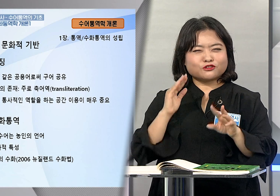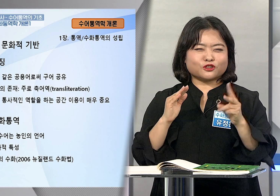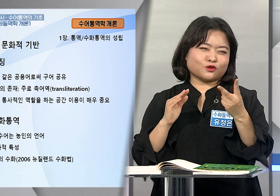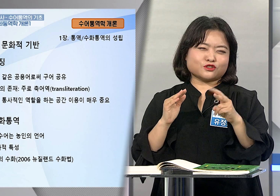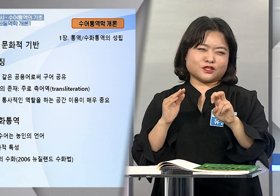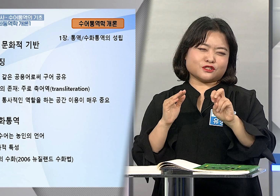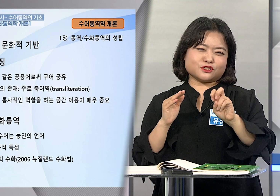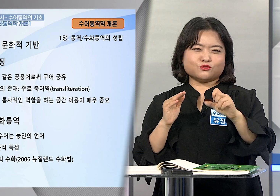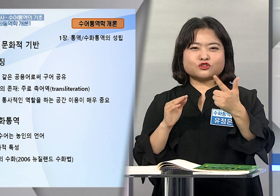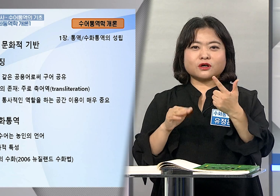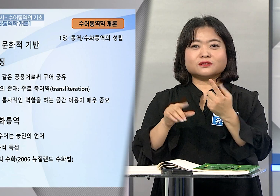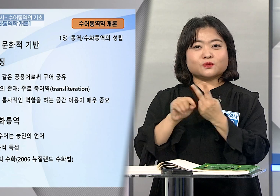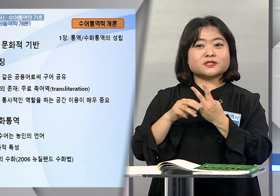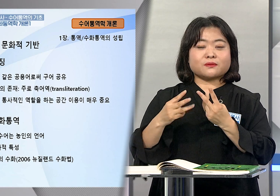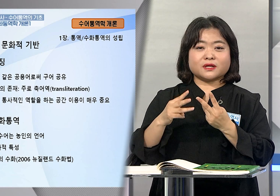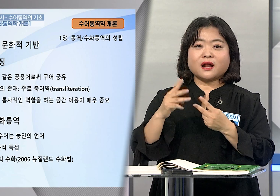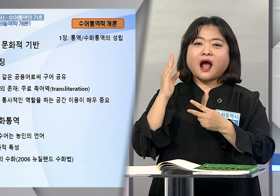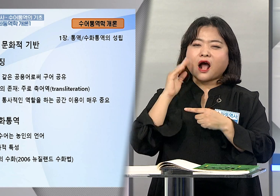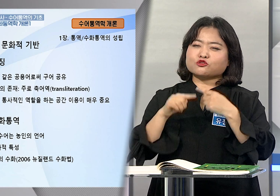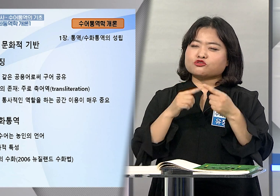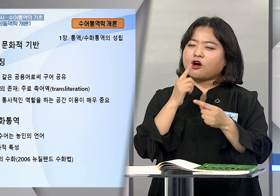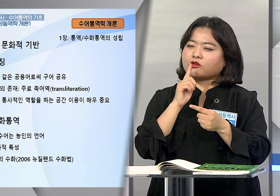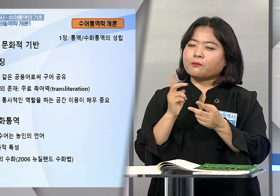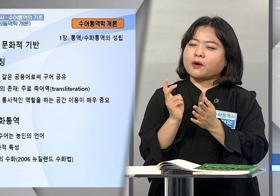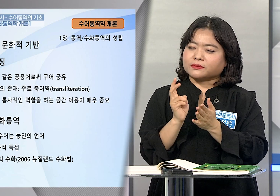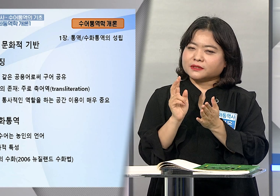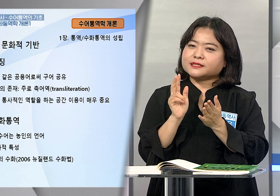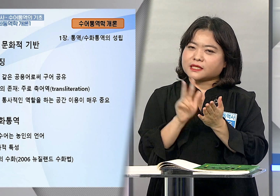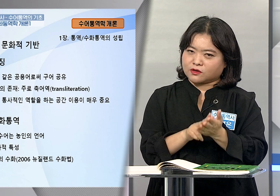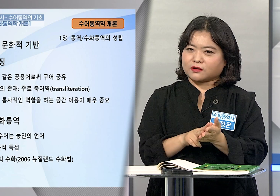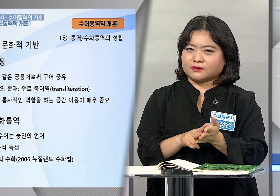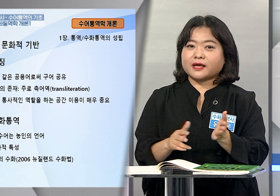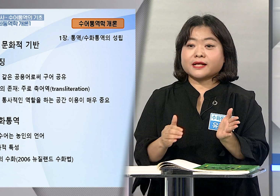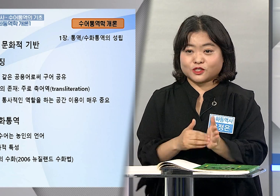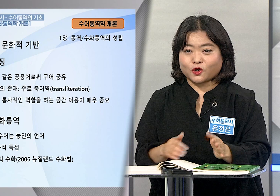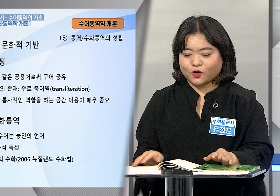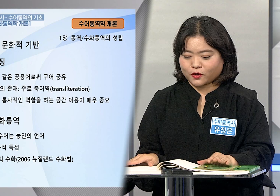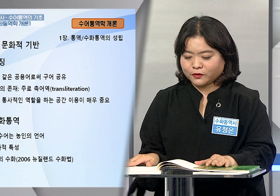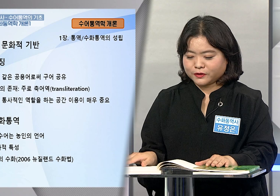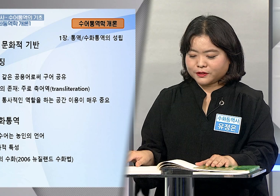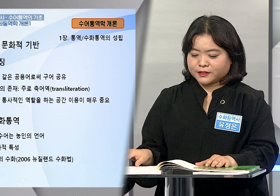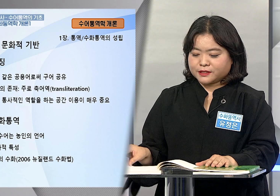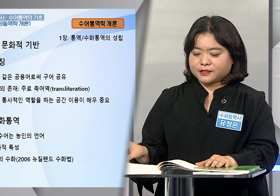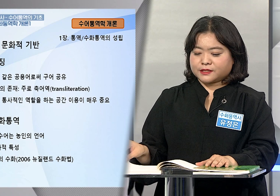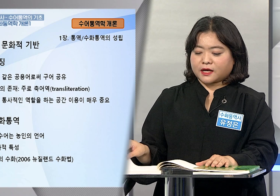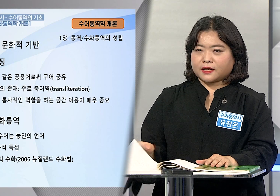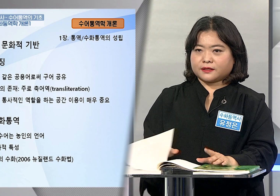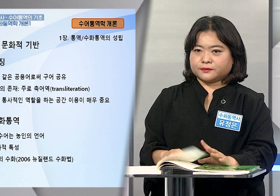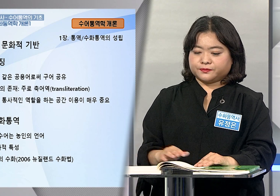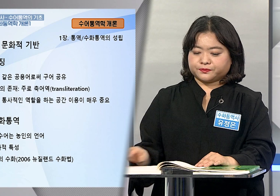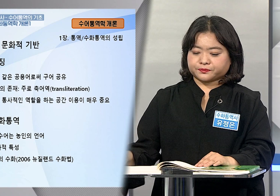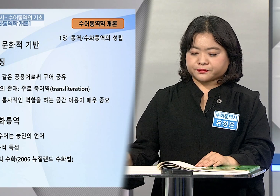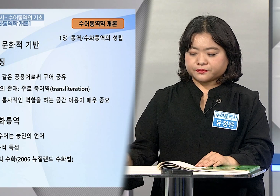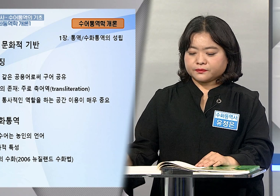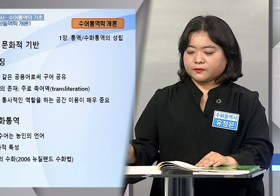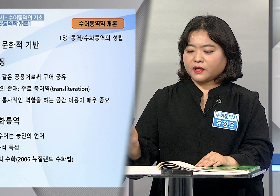지금은 한국에 또 2016년 2월 3일 한국 수화 언어법을 제정했지요. 자,